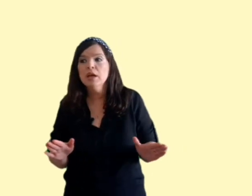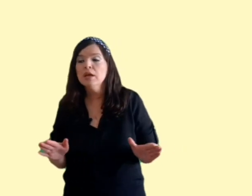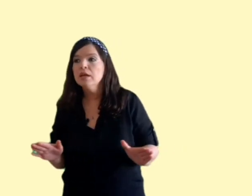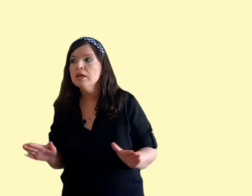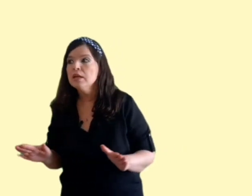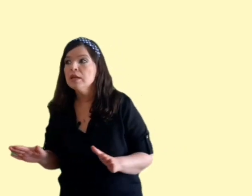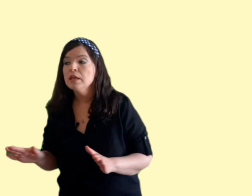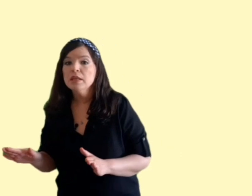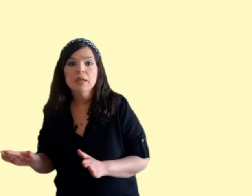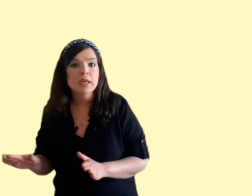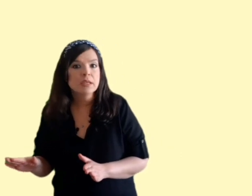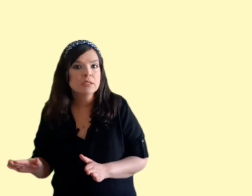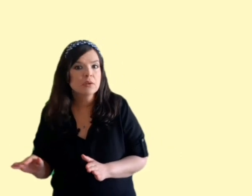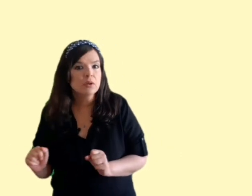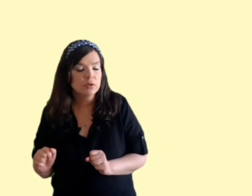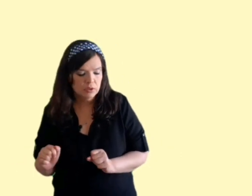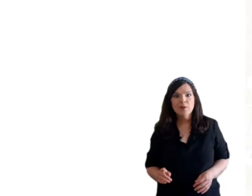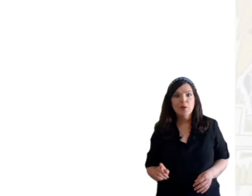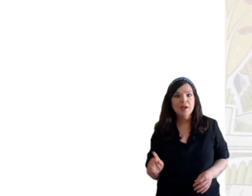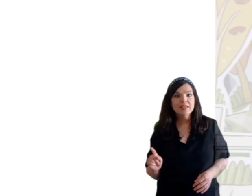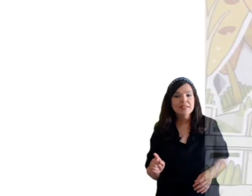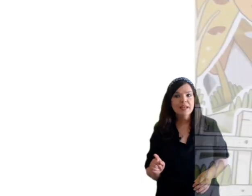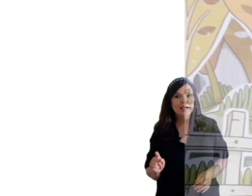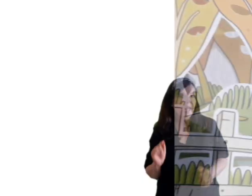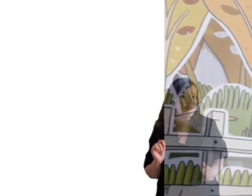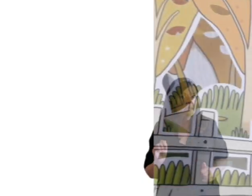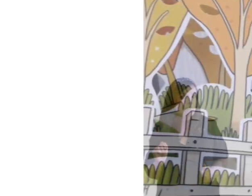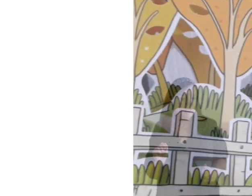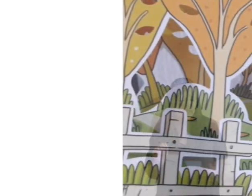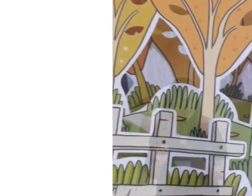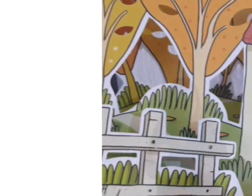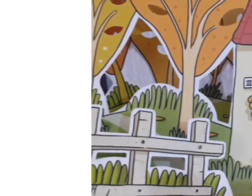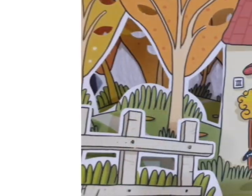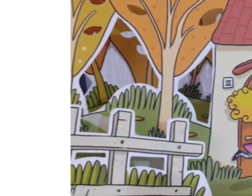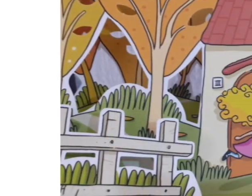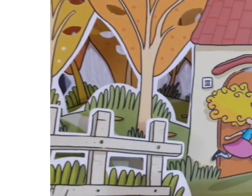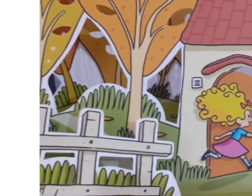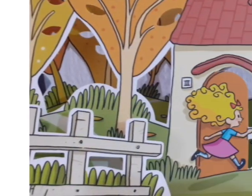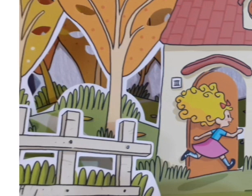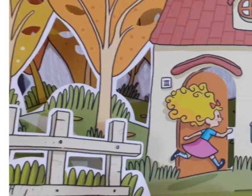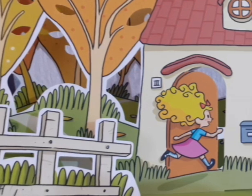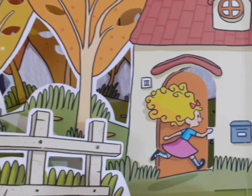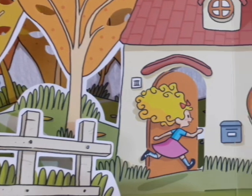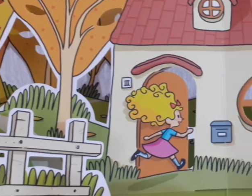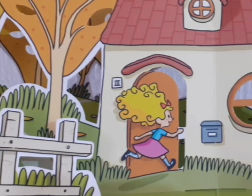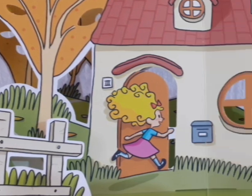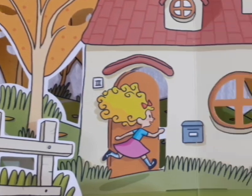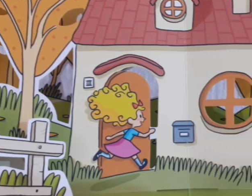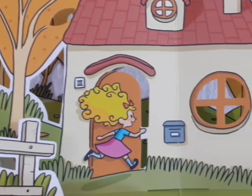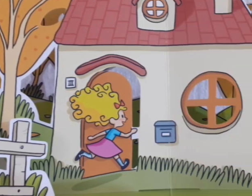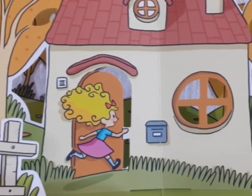busca de ese olor. Y ojo que cerca había una casita. Comenzó a tocar,